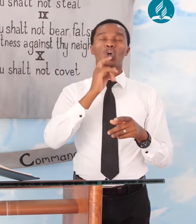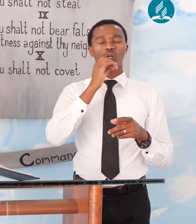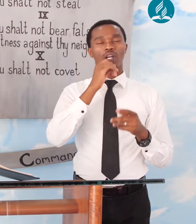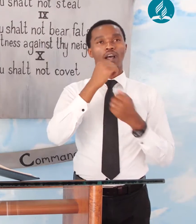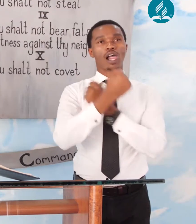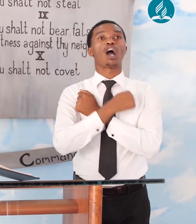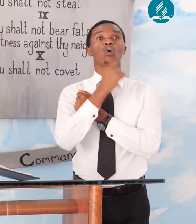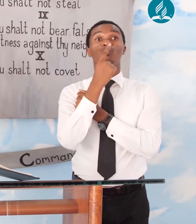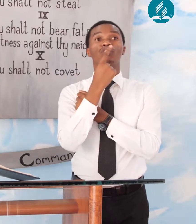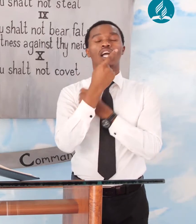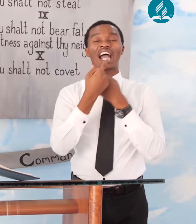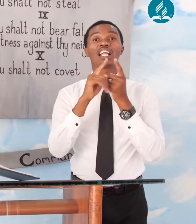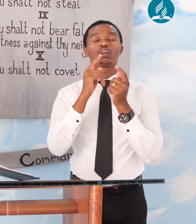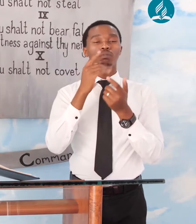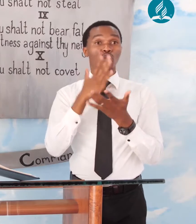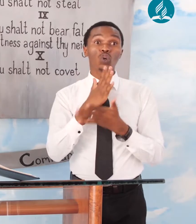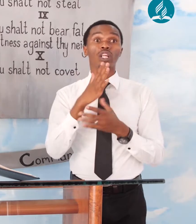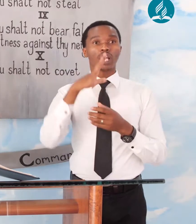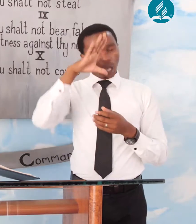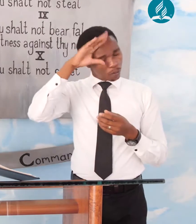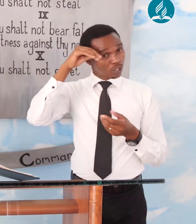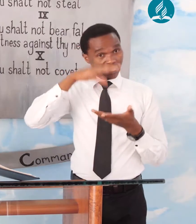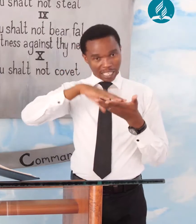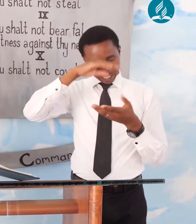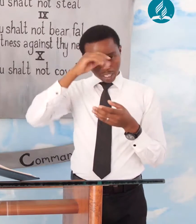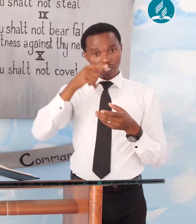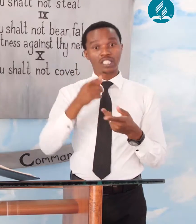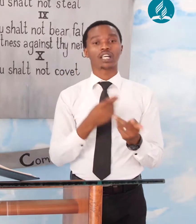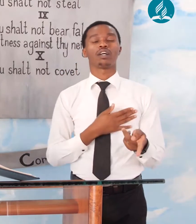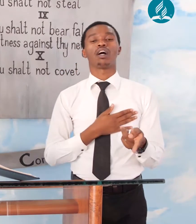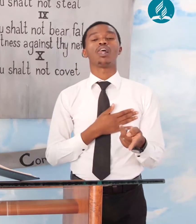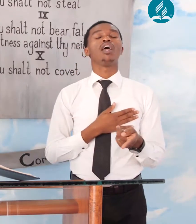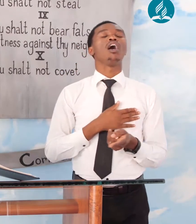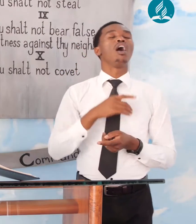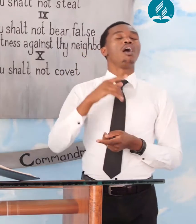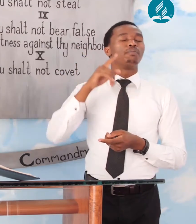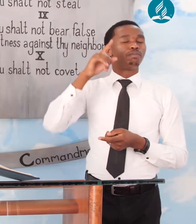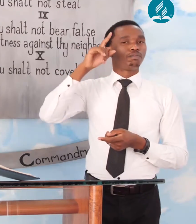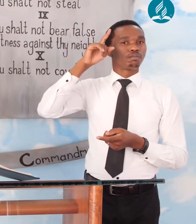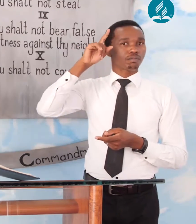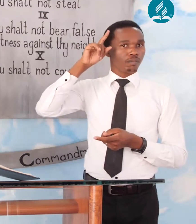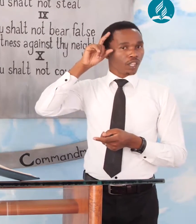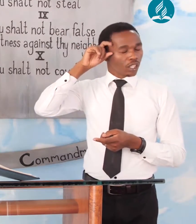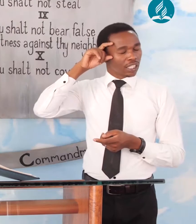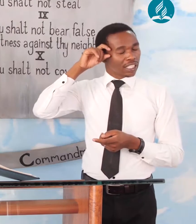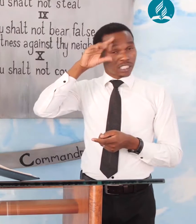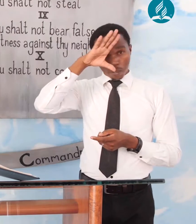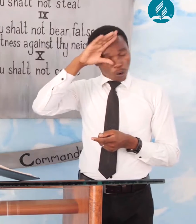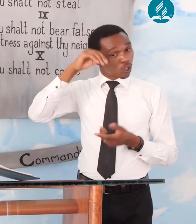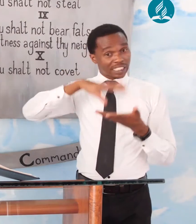ntekereza ko yigiye nanone ahangaha mutekereze umuntu wize amashuri agezweho ashoboka